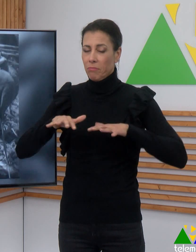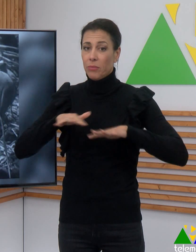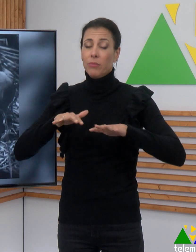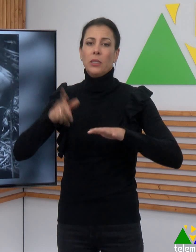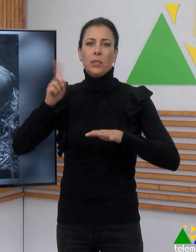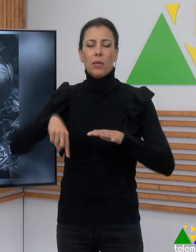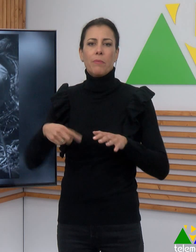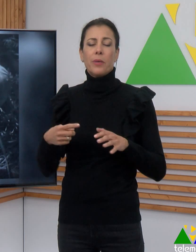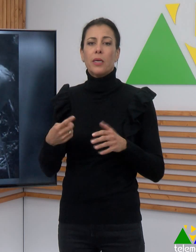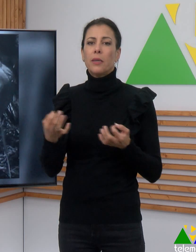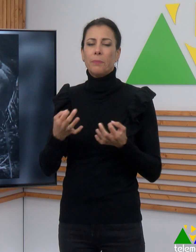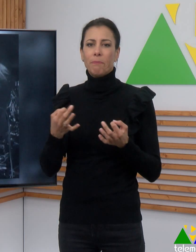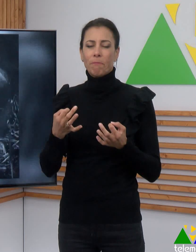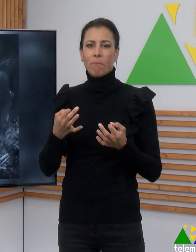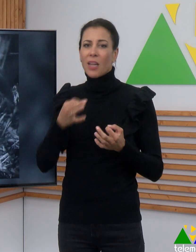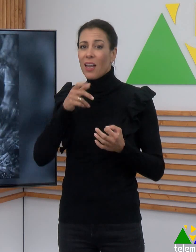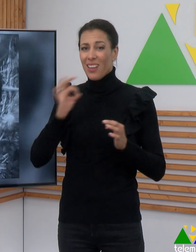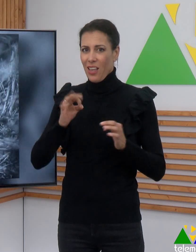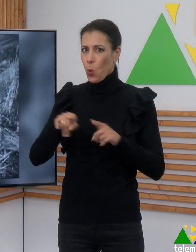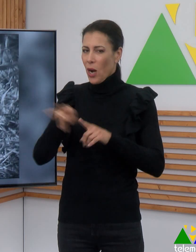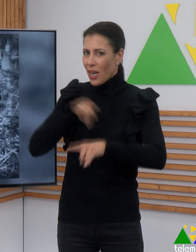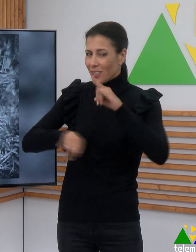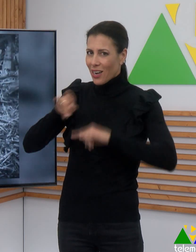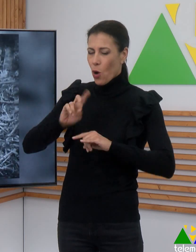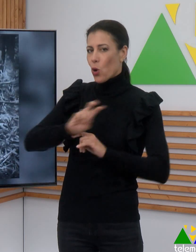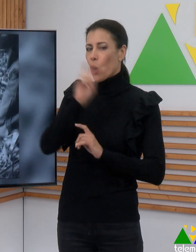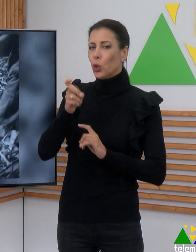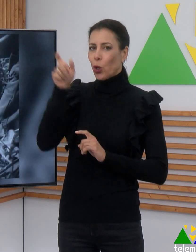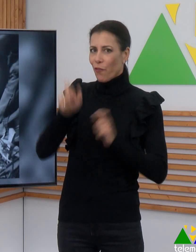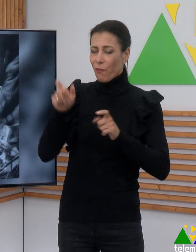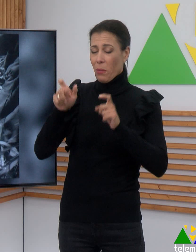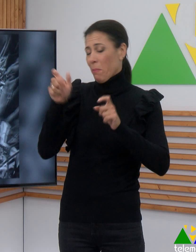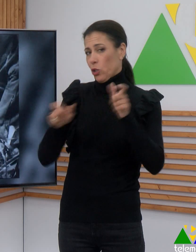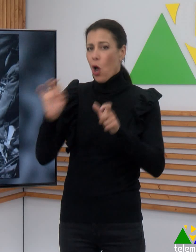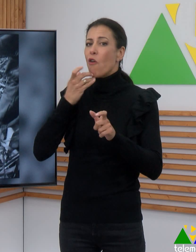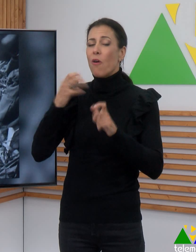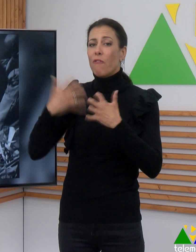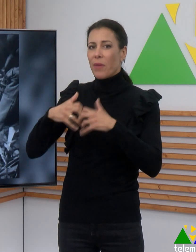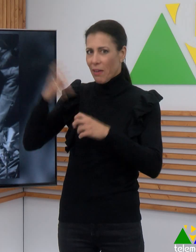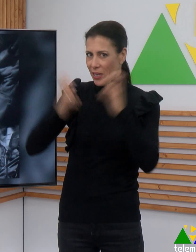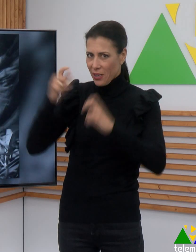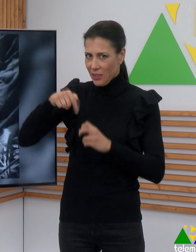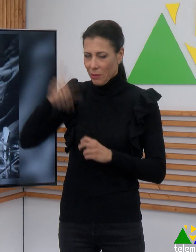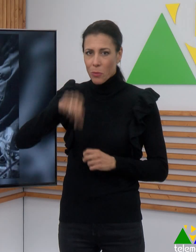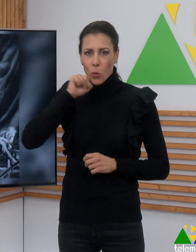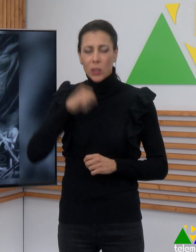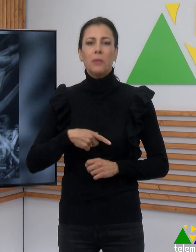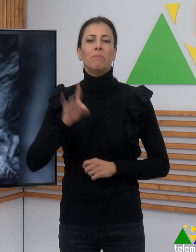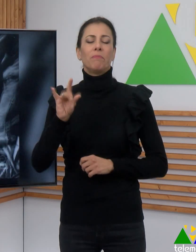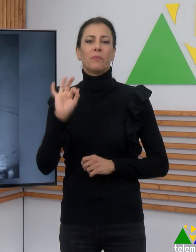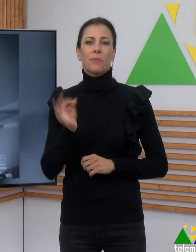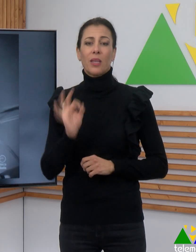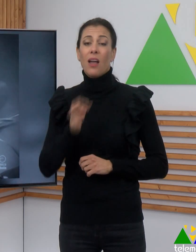todo la que atrajo que luego llegasen otras fábricas también a motril. Efectivamente, nuestra